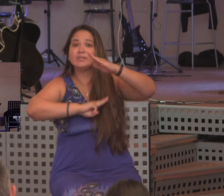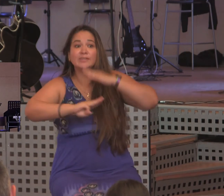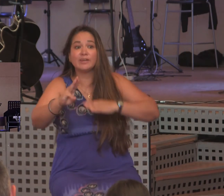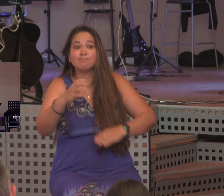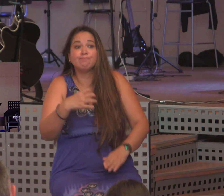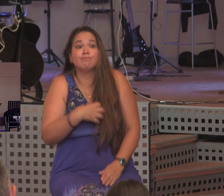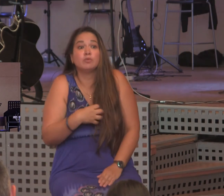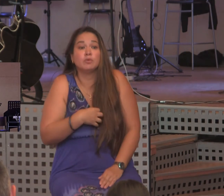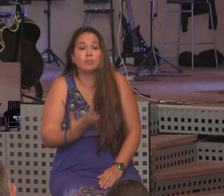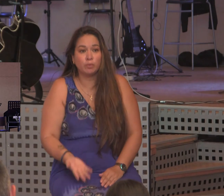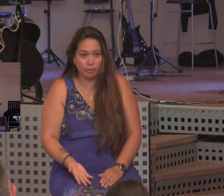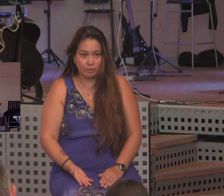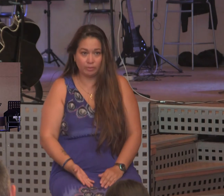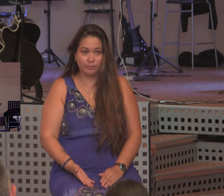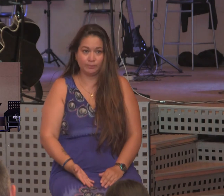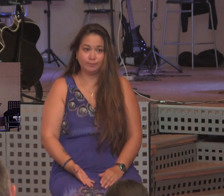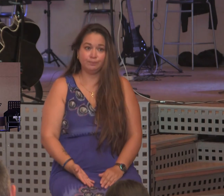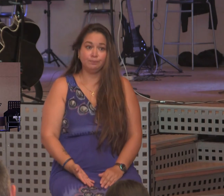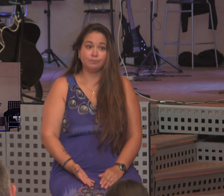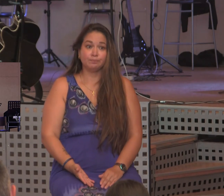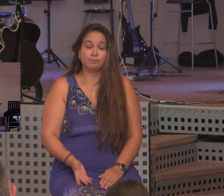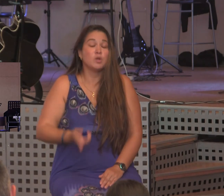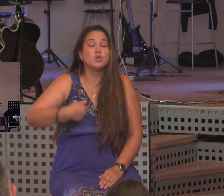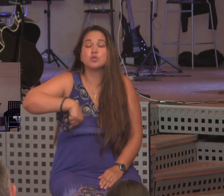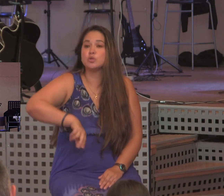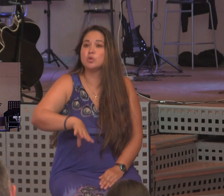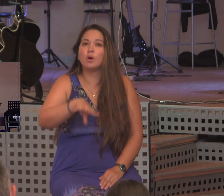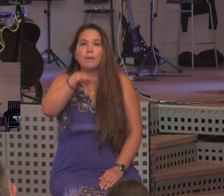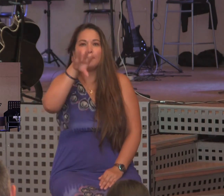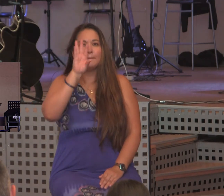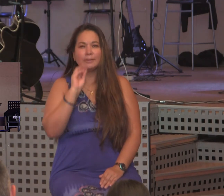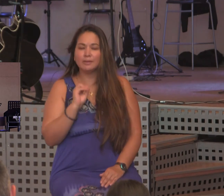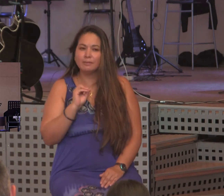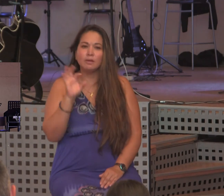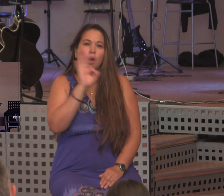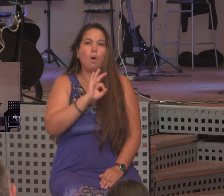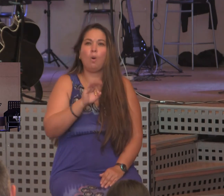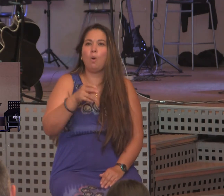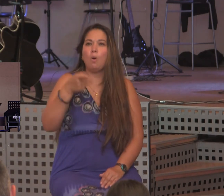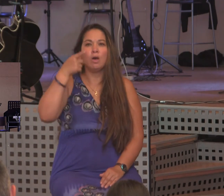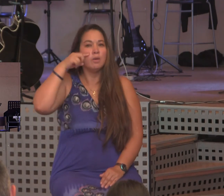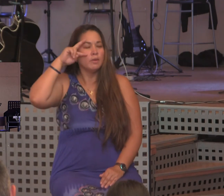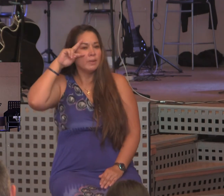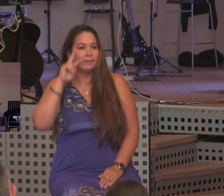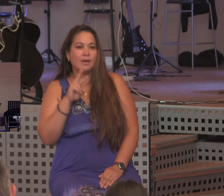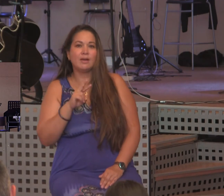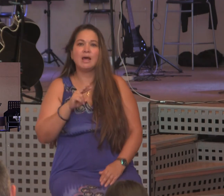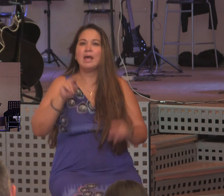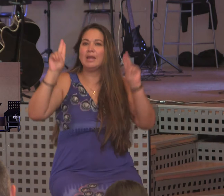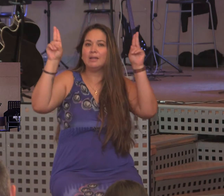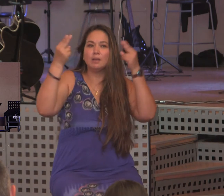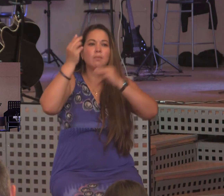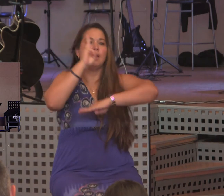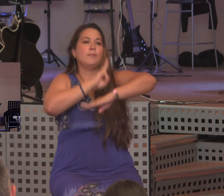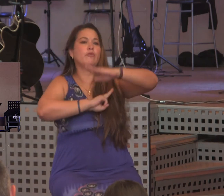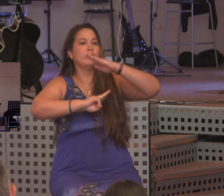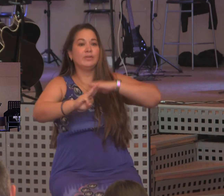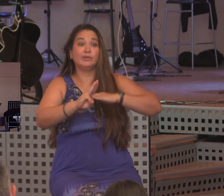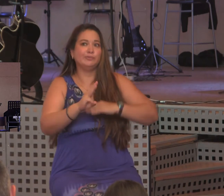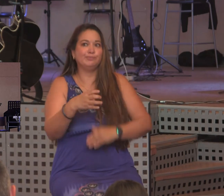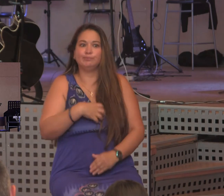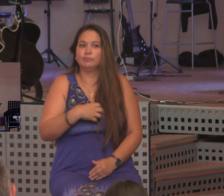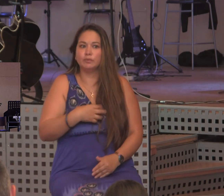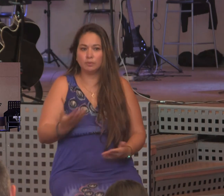poder entender, ni vamos a poder experimentar, y toda una serie de más calificativos, el tema de lo